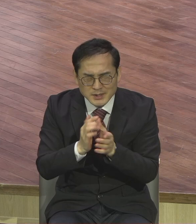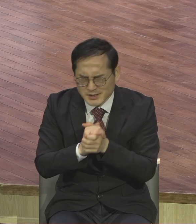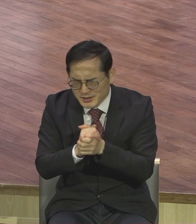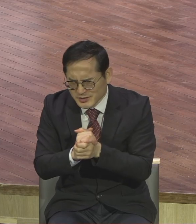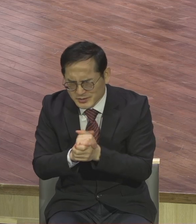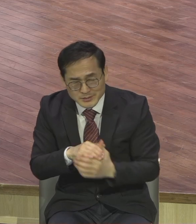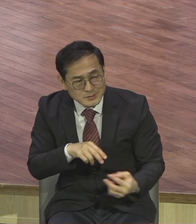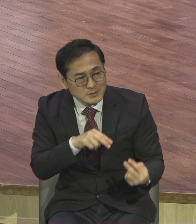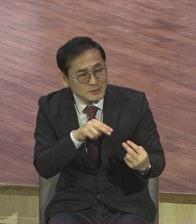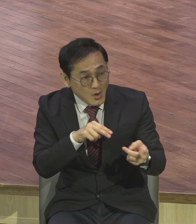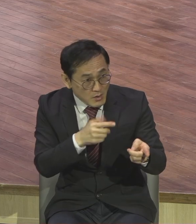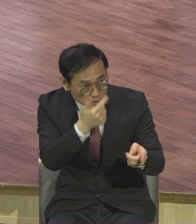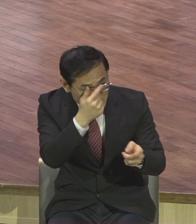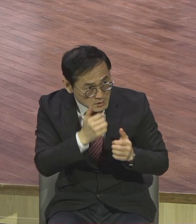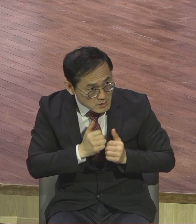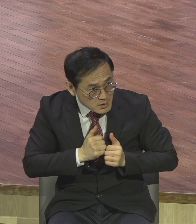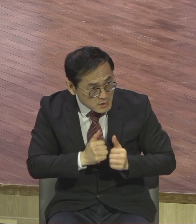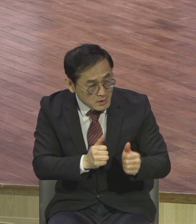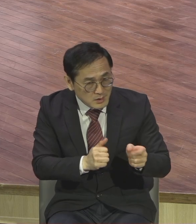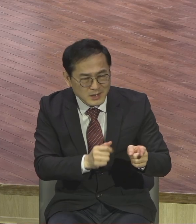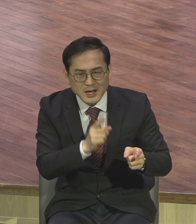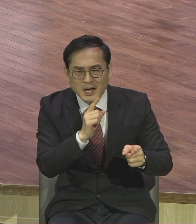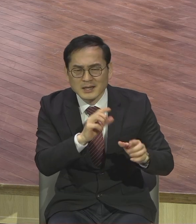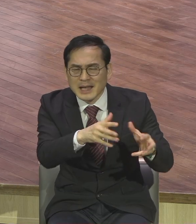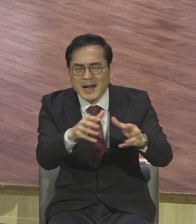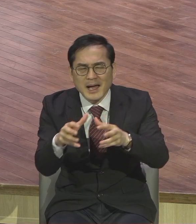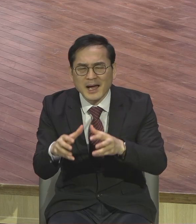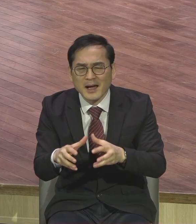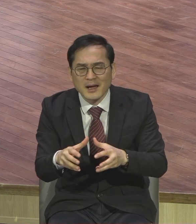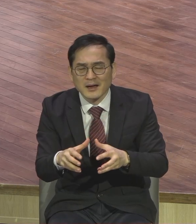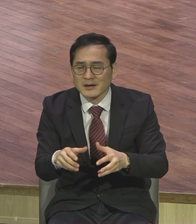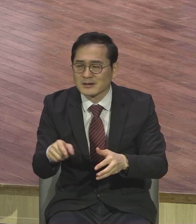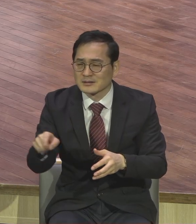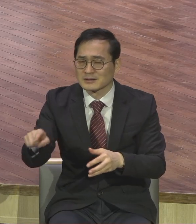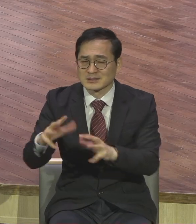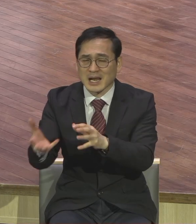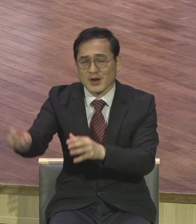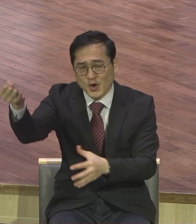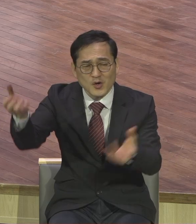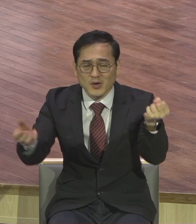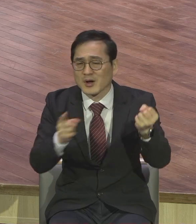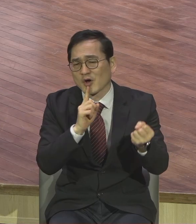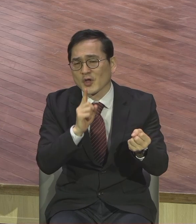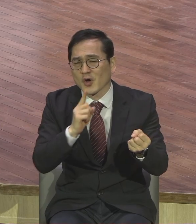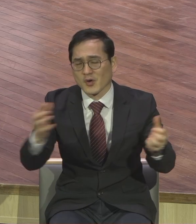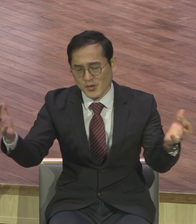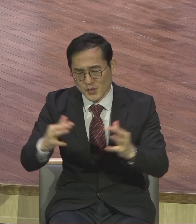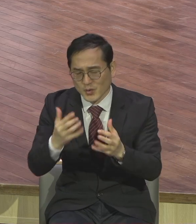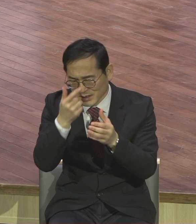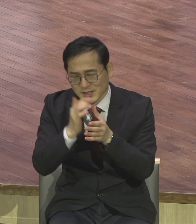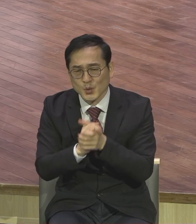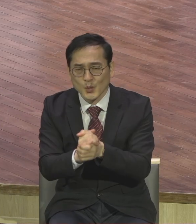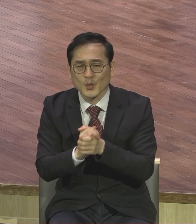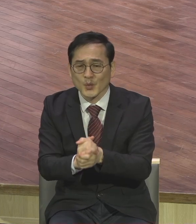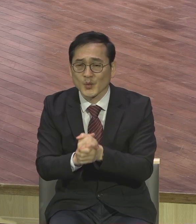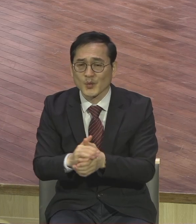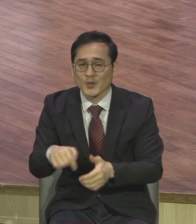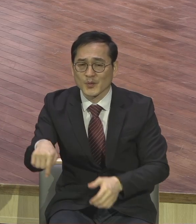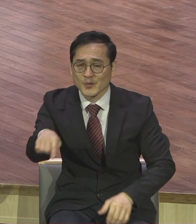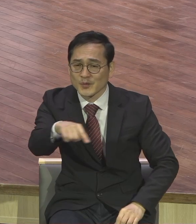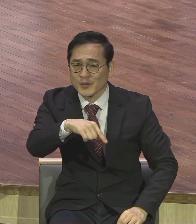그들이 충격을 받고 로마에서 온 사람들은 돌아가서 이 베드로가